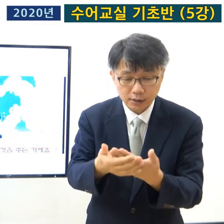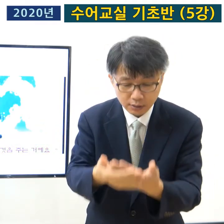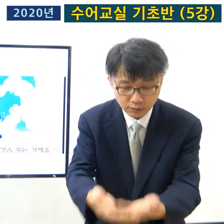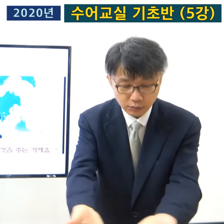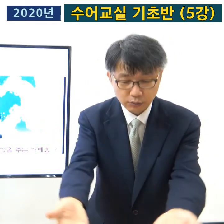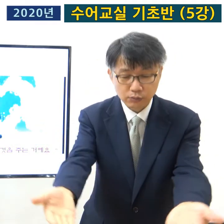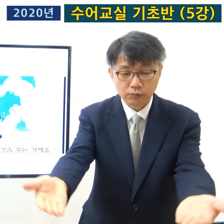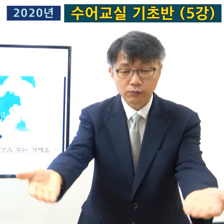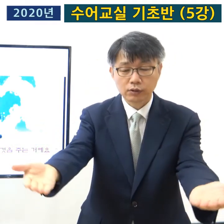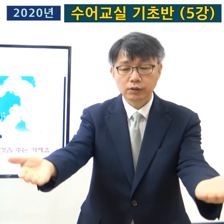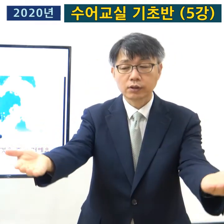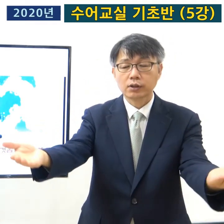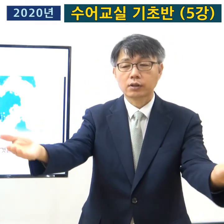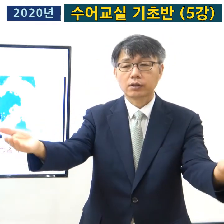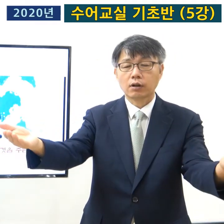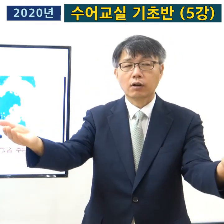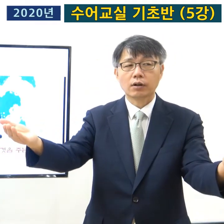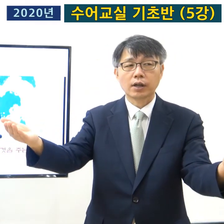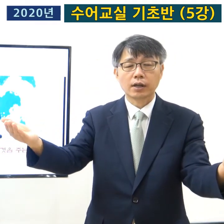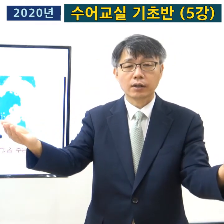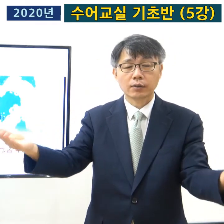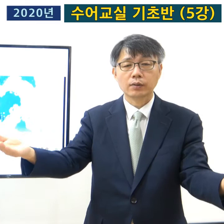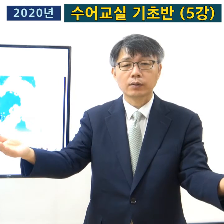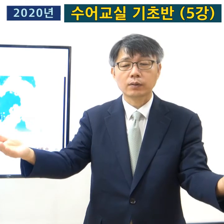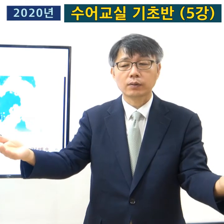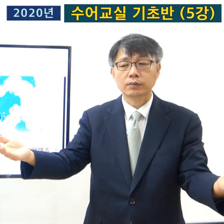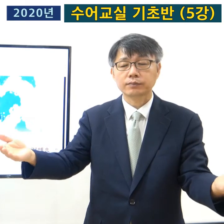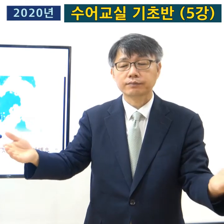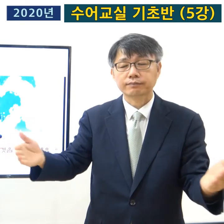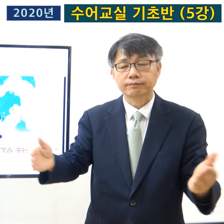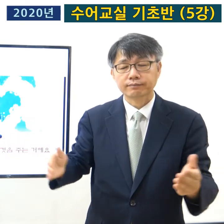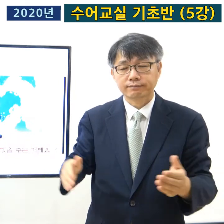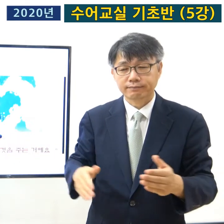그것을 주는 거예요.